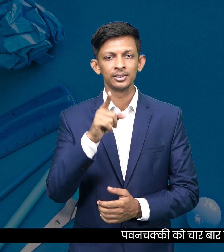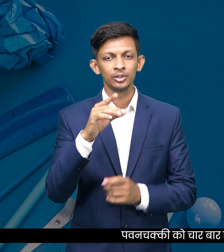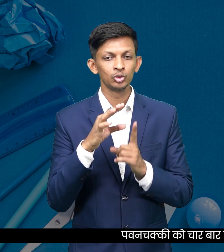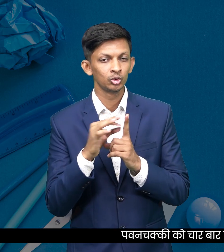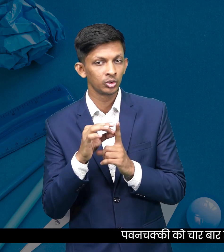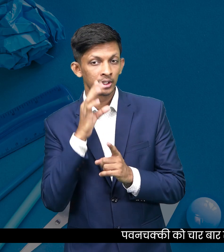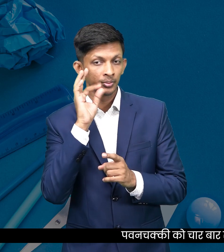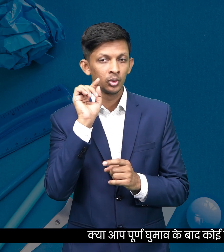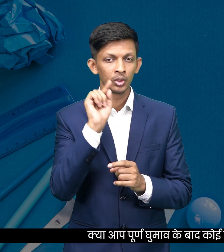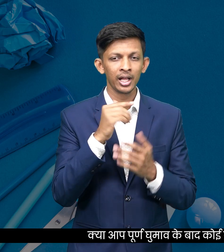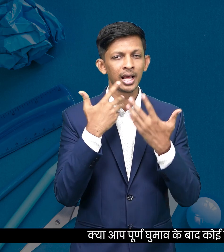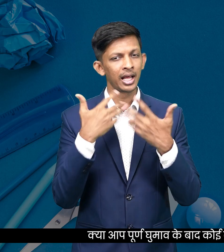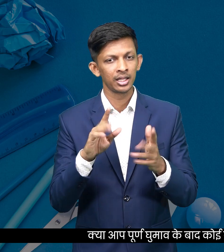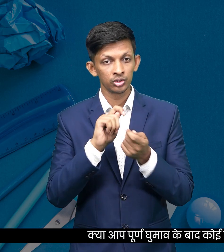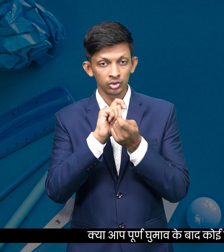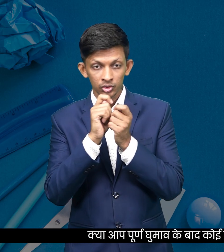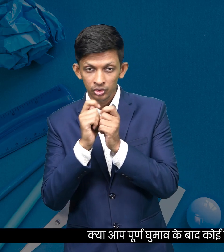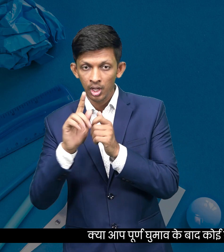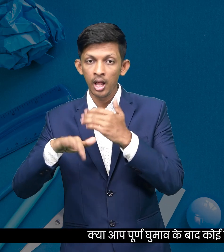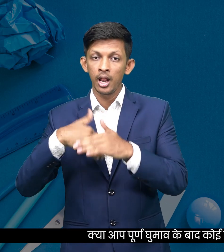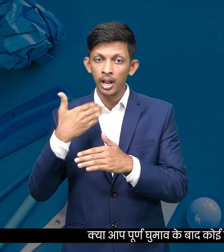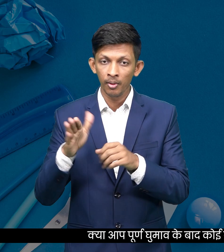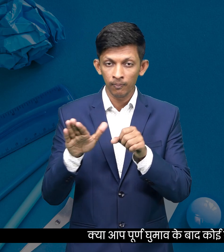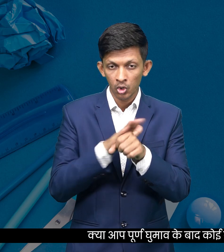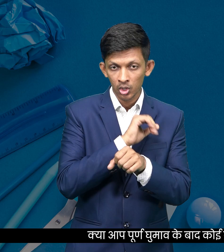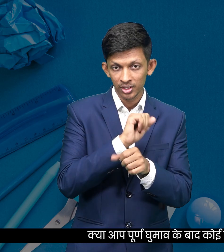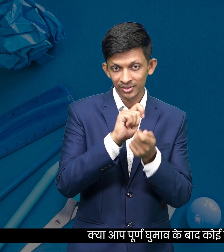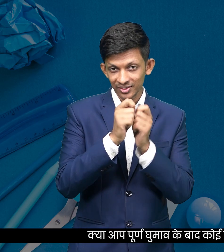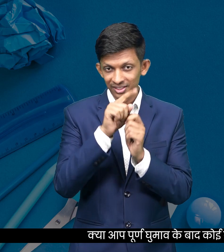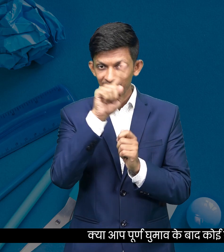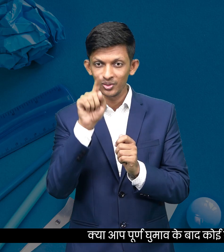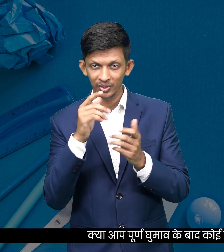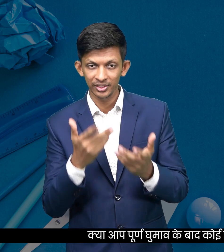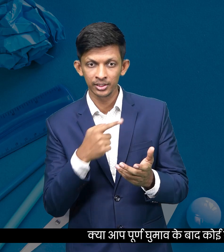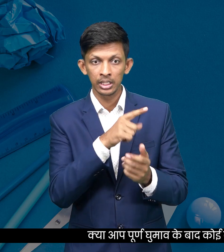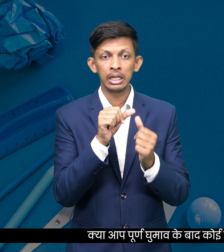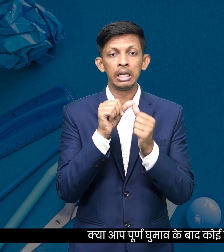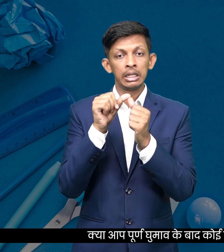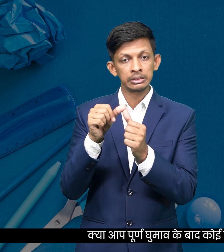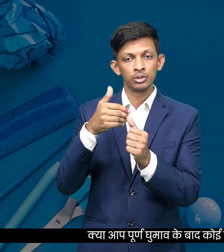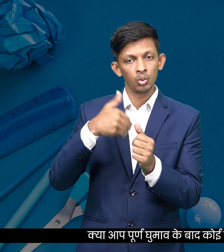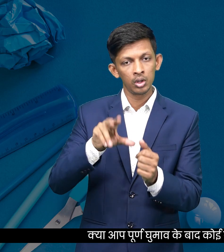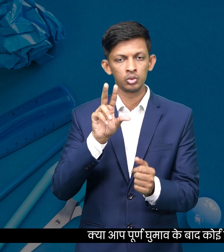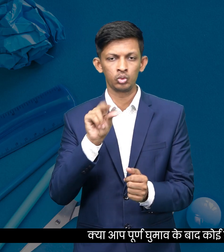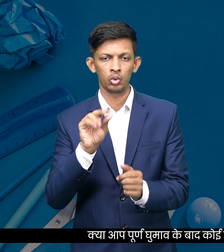जाता है। क्या आप पूर्ण घुमाव के बाद कोई बदलाव देखते हैं? उत्तर होगा नहीं।